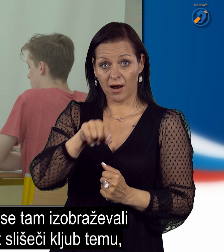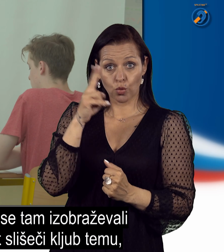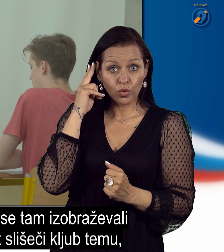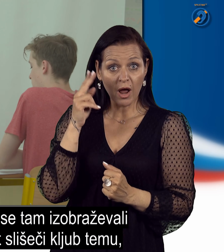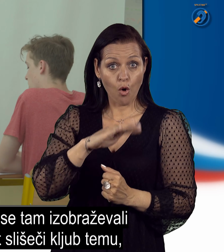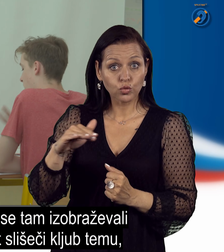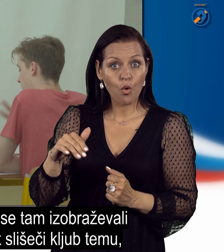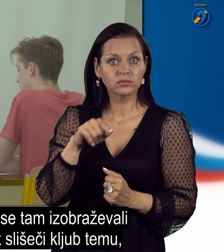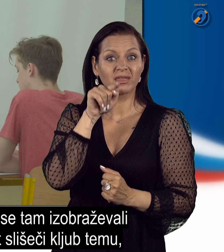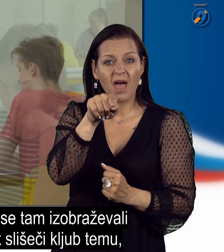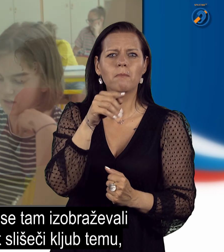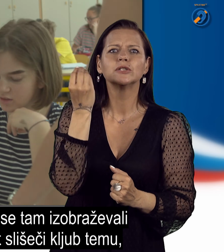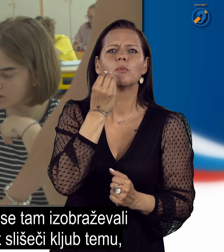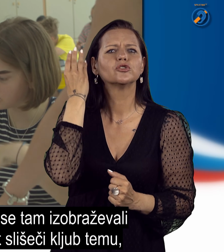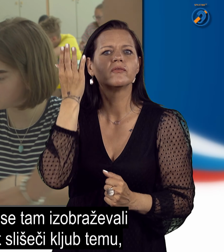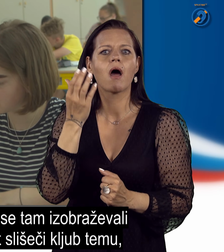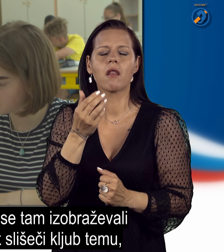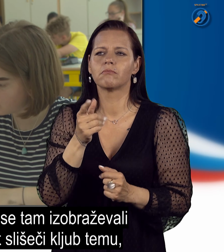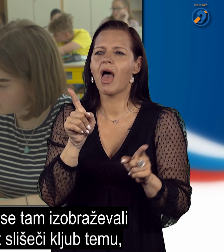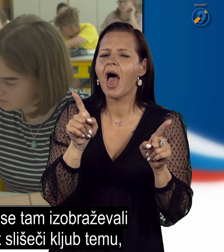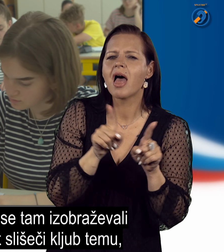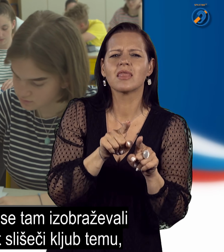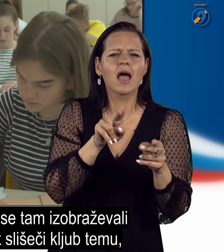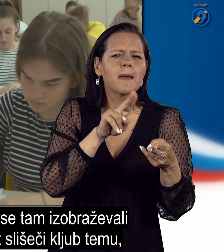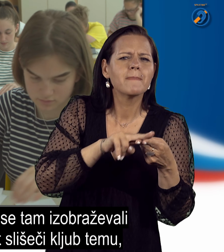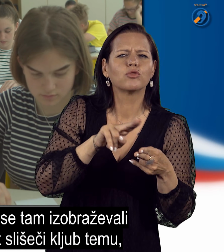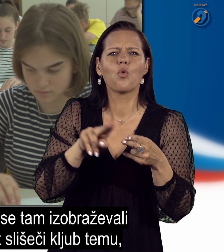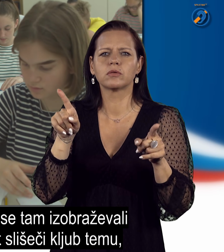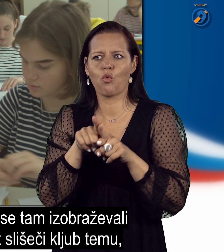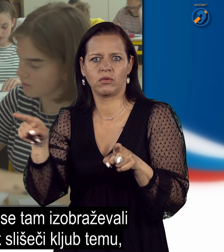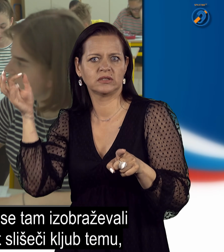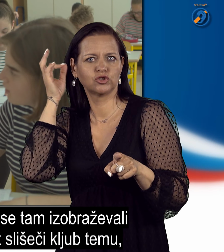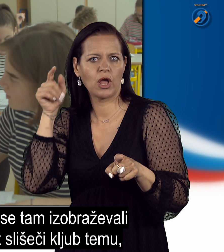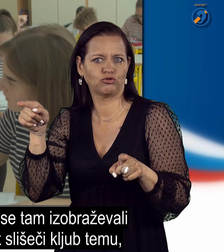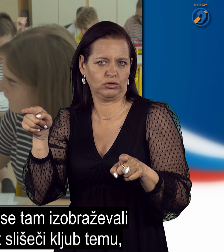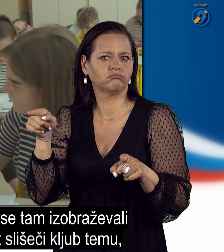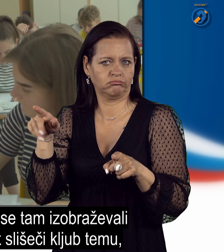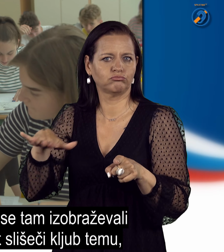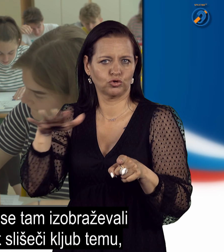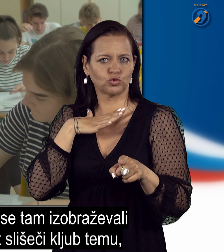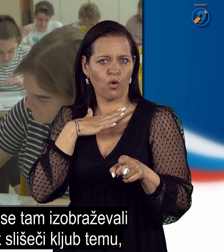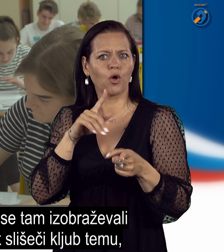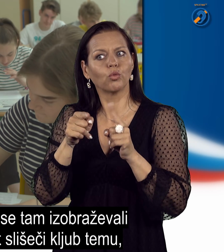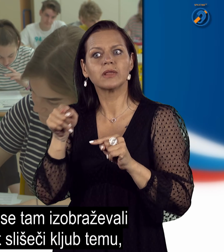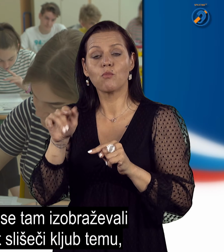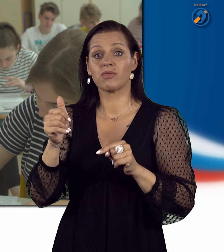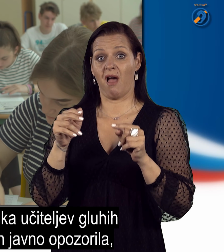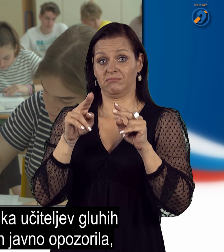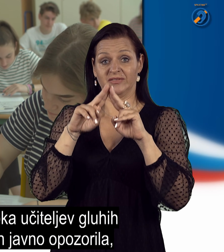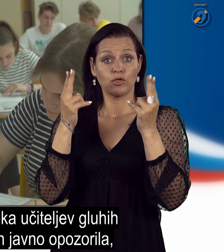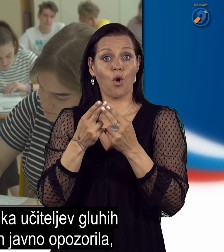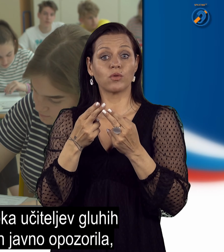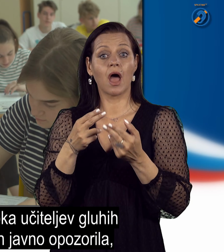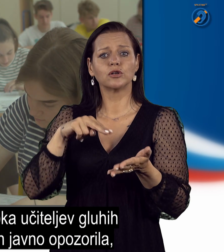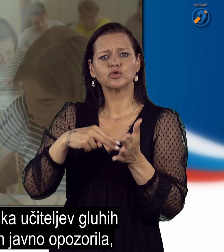Toda gluhi otroci so se tam izobraževali po enaki metodi kot slišeči, kljub temu, da je svetovna stroka učiteljev gluhih takrat